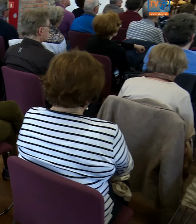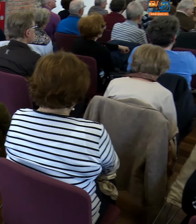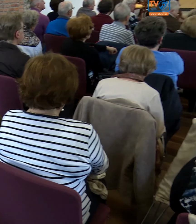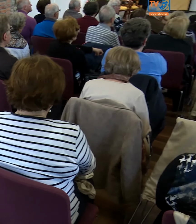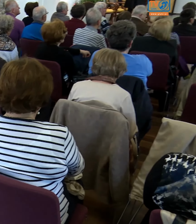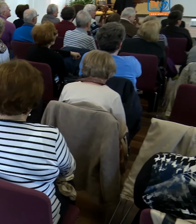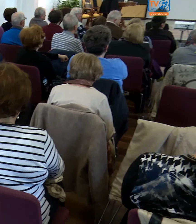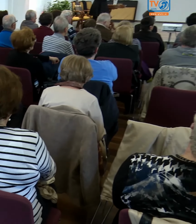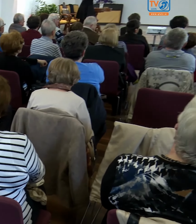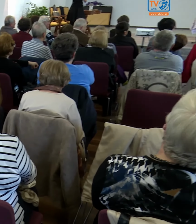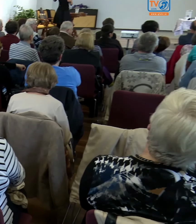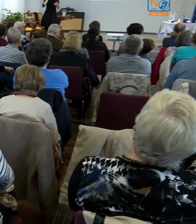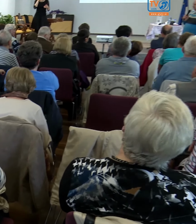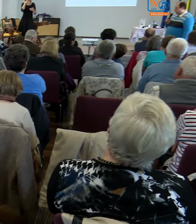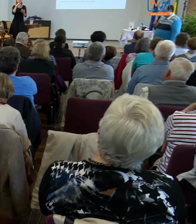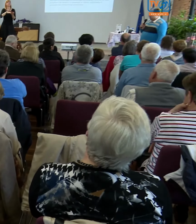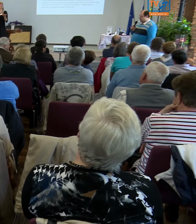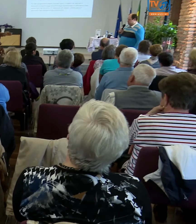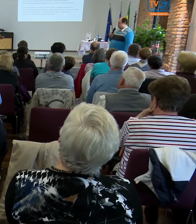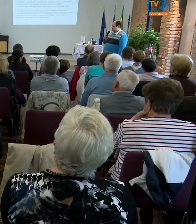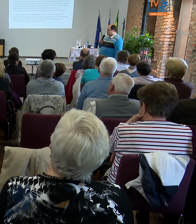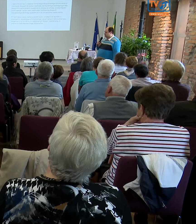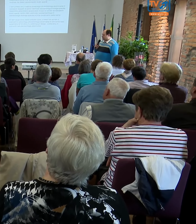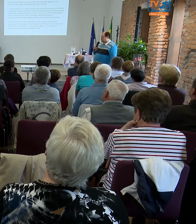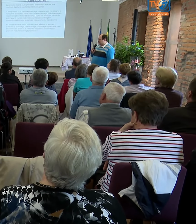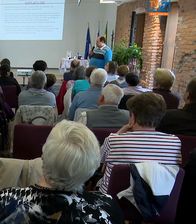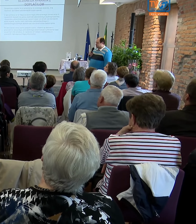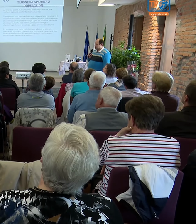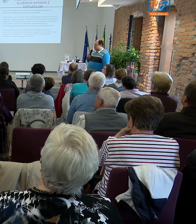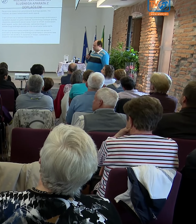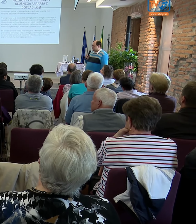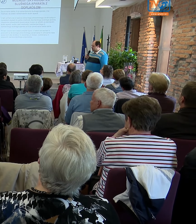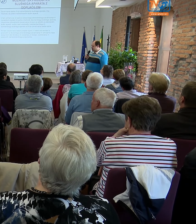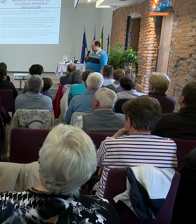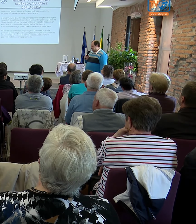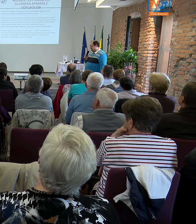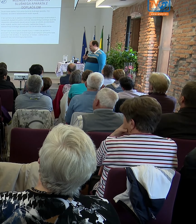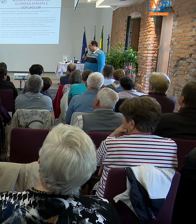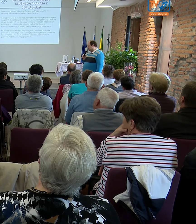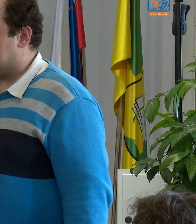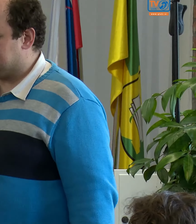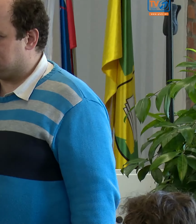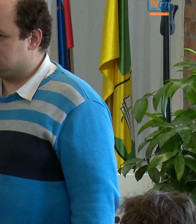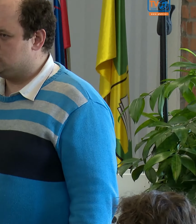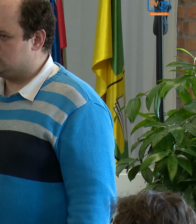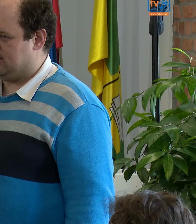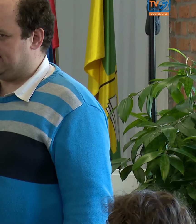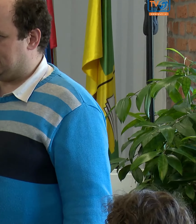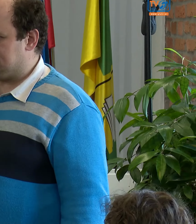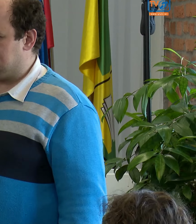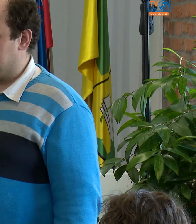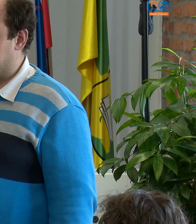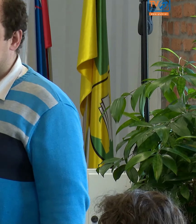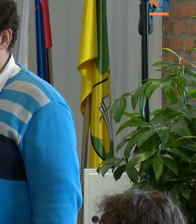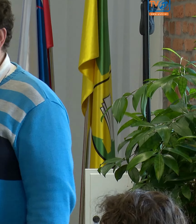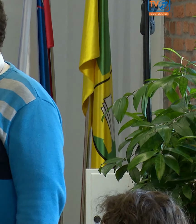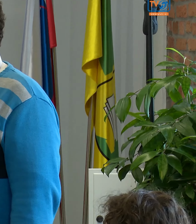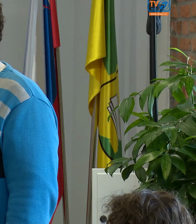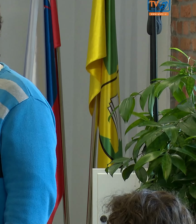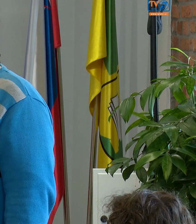aparat, v tem primeru podpiše izjavo, zna, da ni slušni aparat